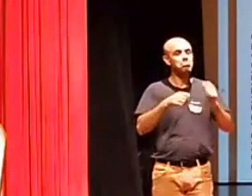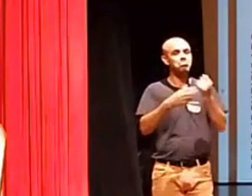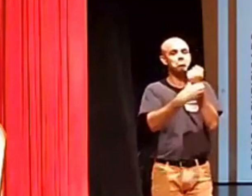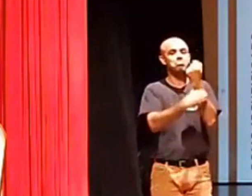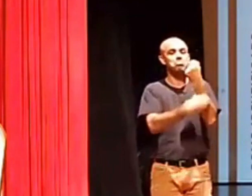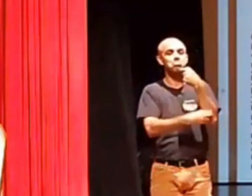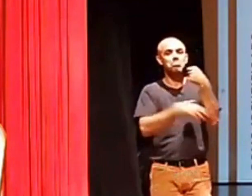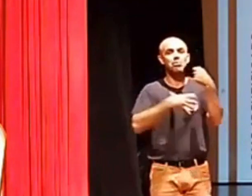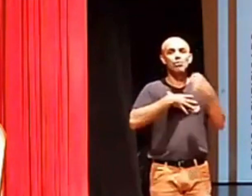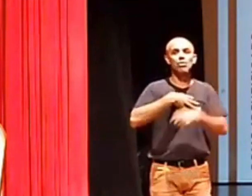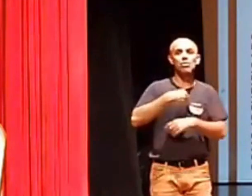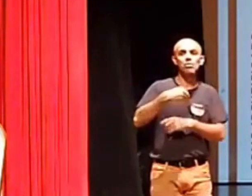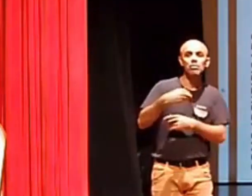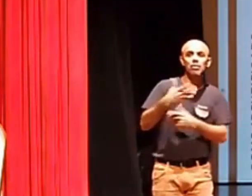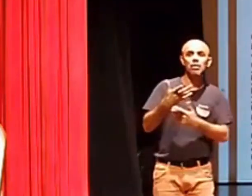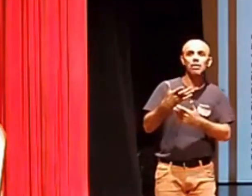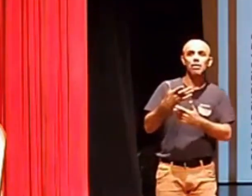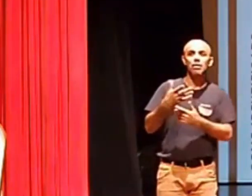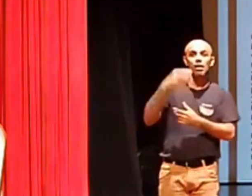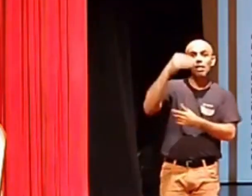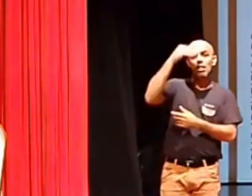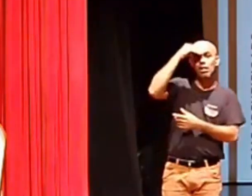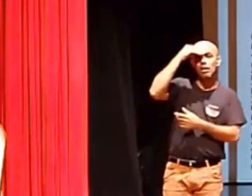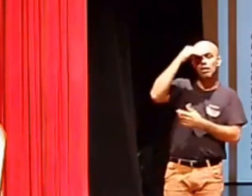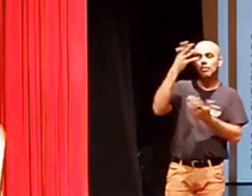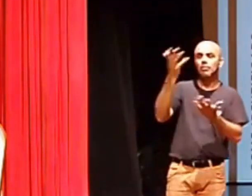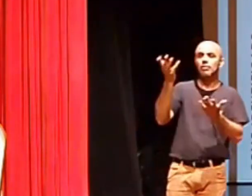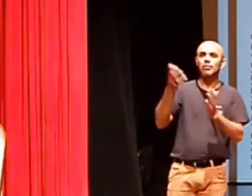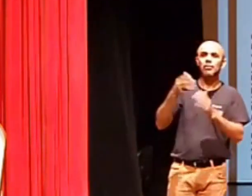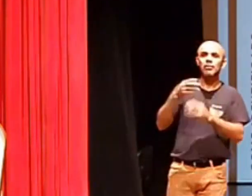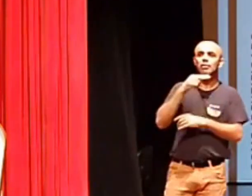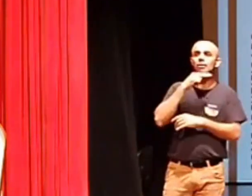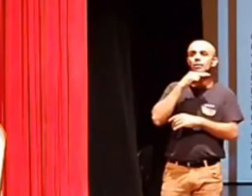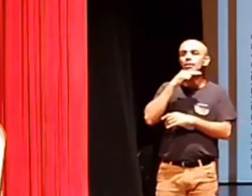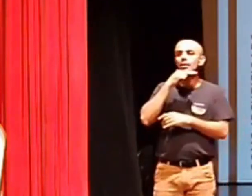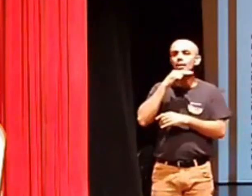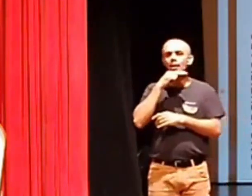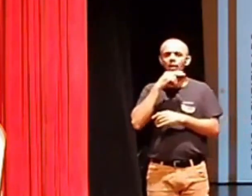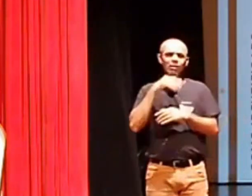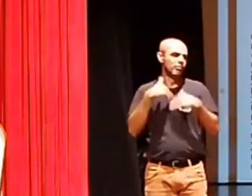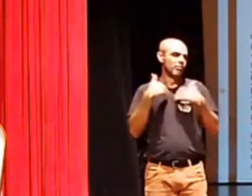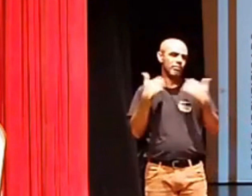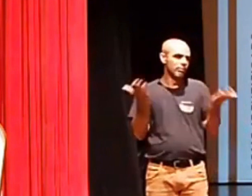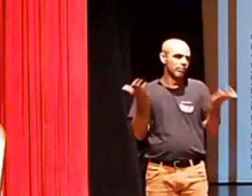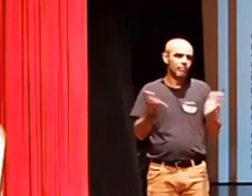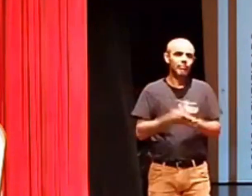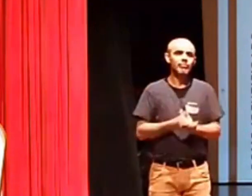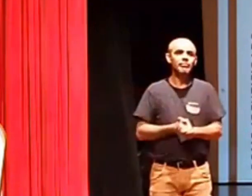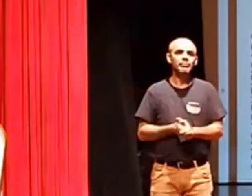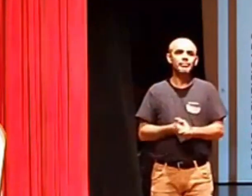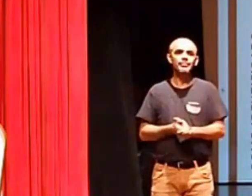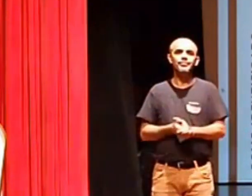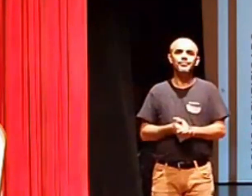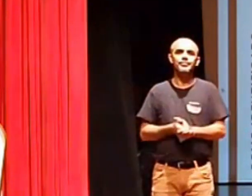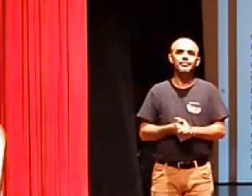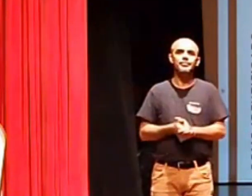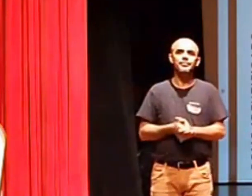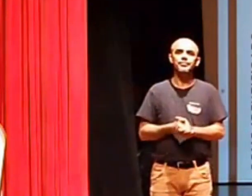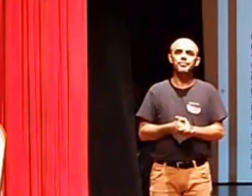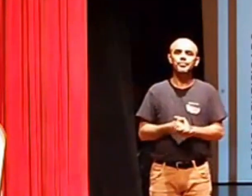no seu filho, no seu sobrinho, neto, enfim. E a partir